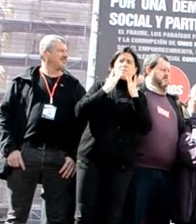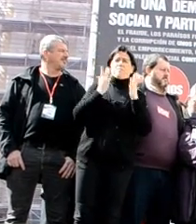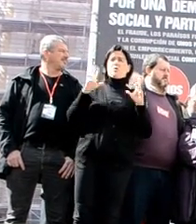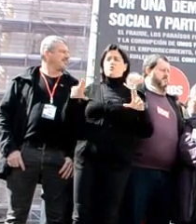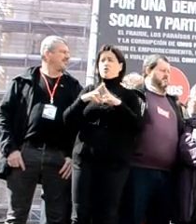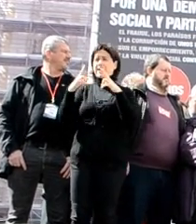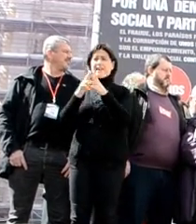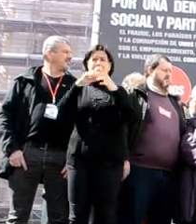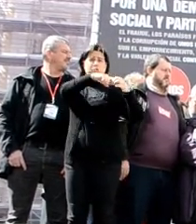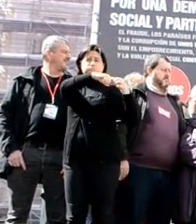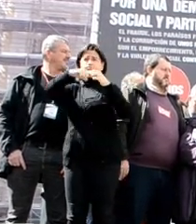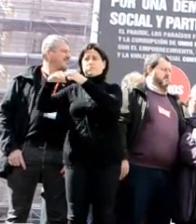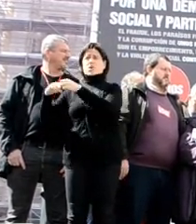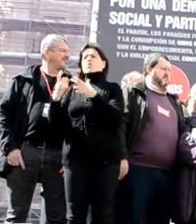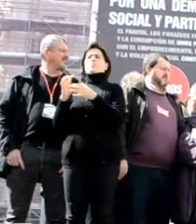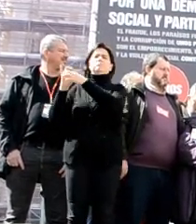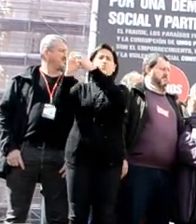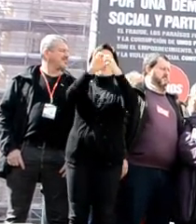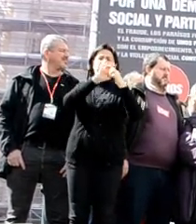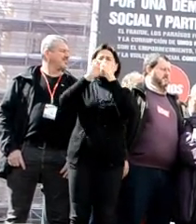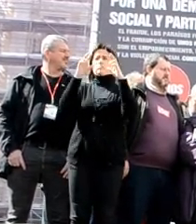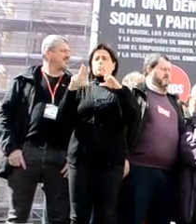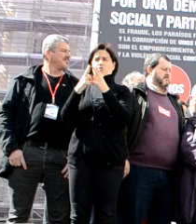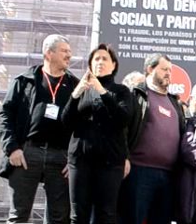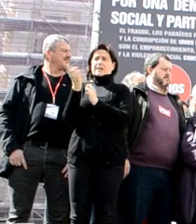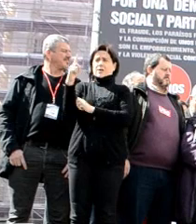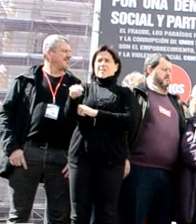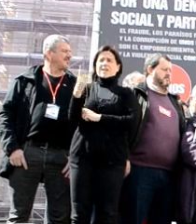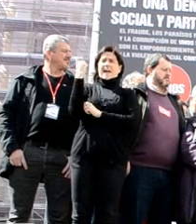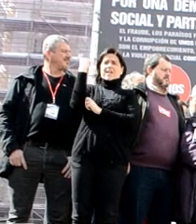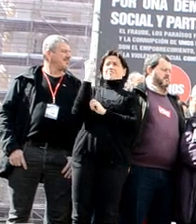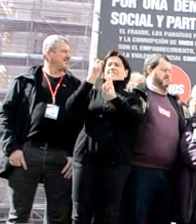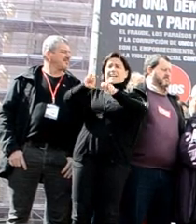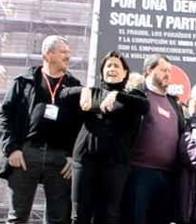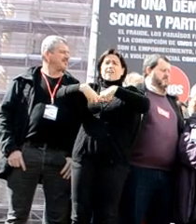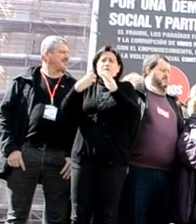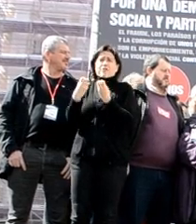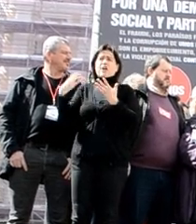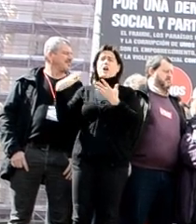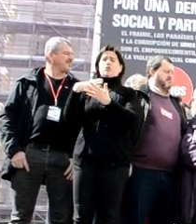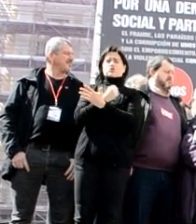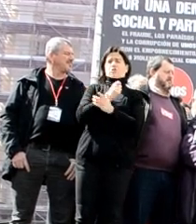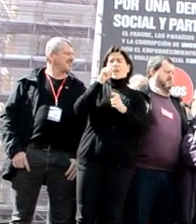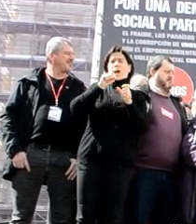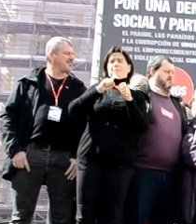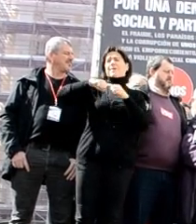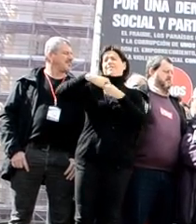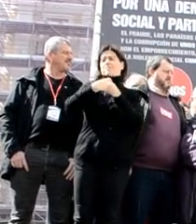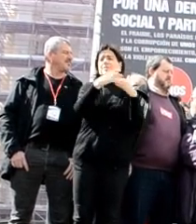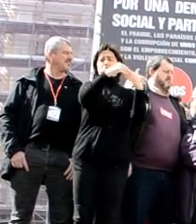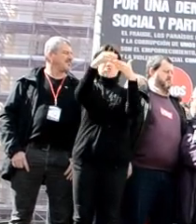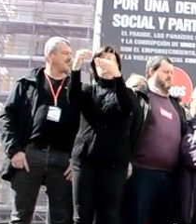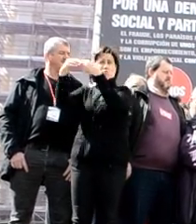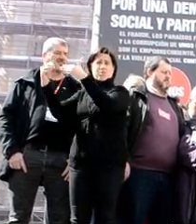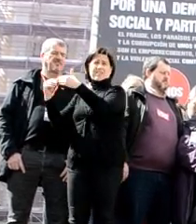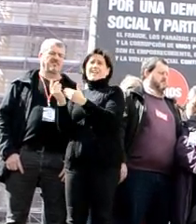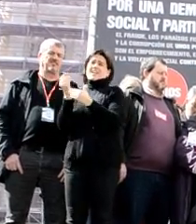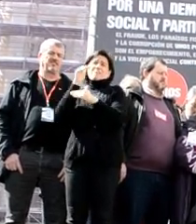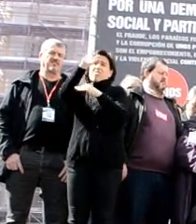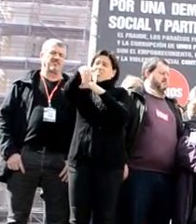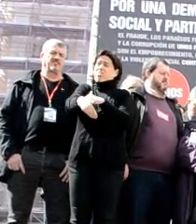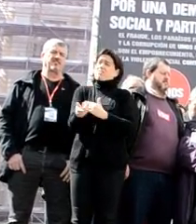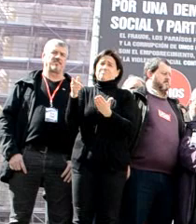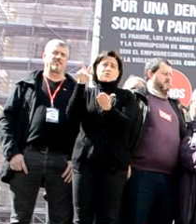social, de reforzar los instrumentos democráticos de participación ciudadana que se han ido deteriorando,